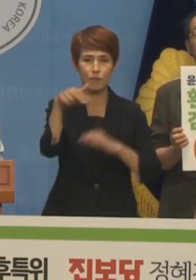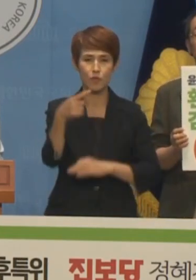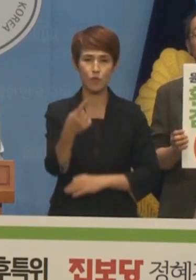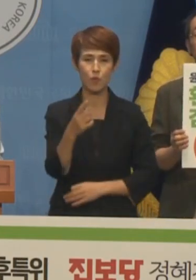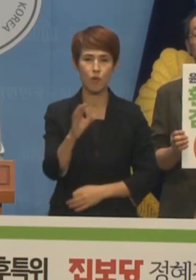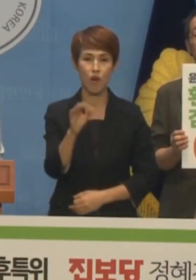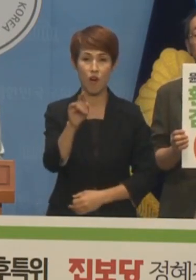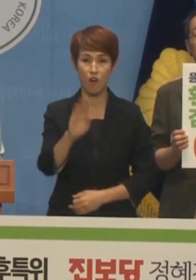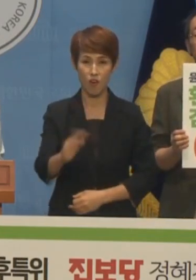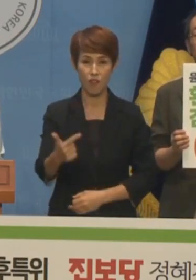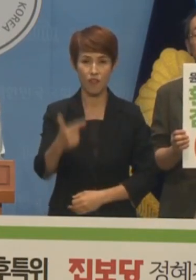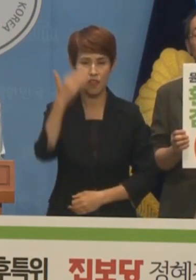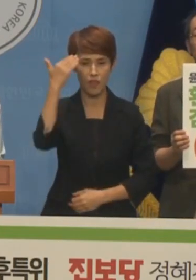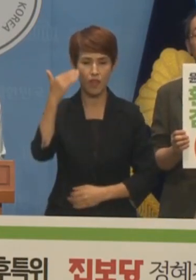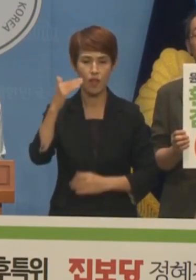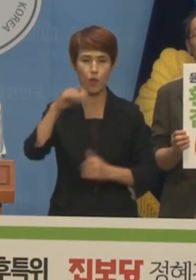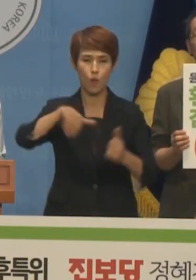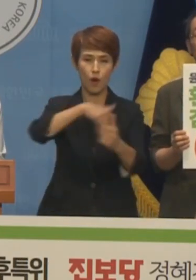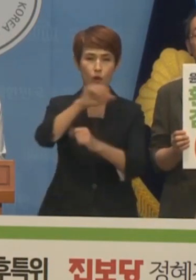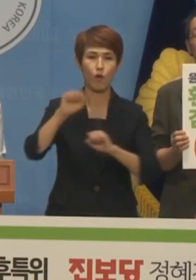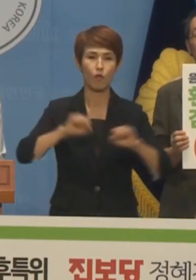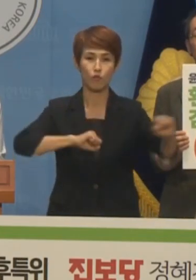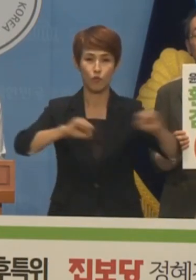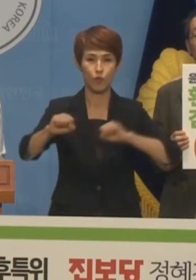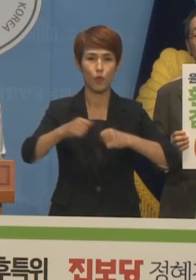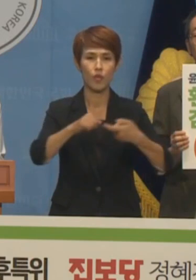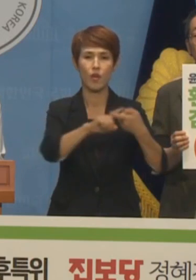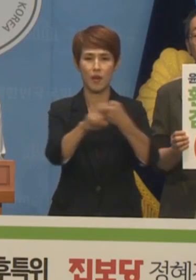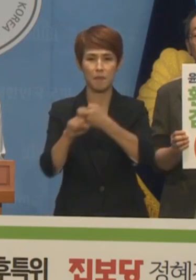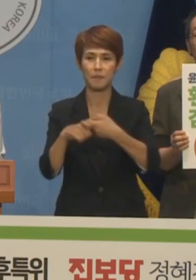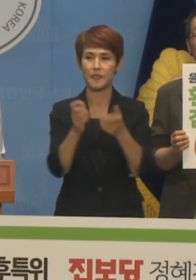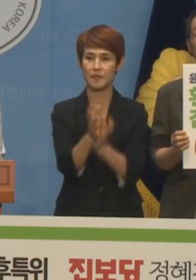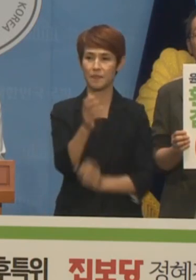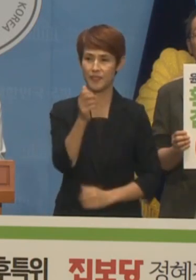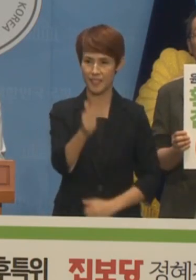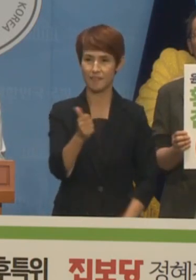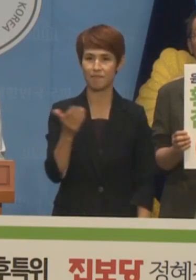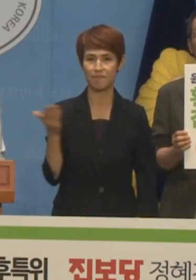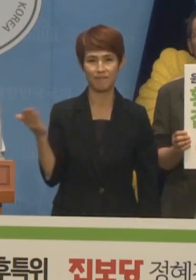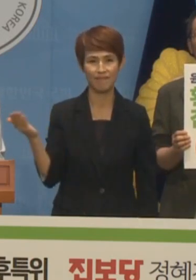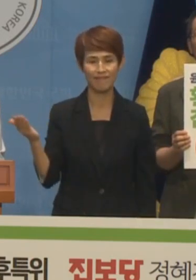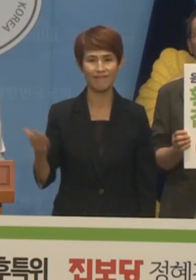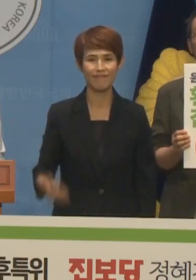김종원 환경운동연합 생태보전팀 팀장님 참석하셨습니다.